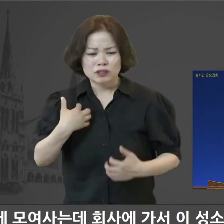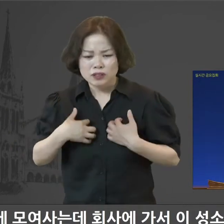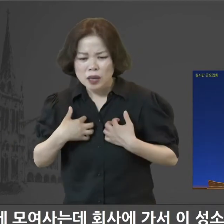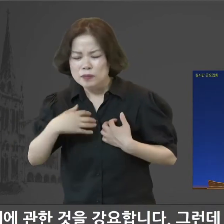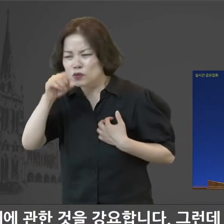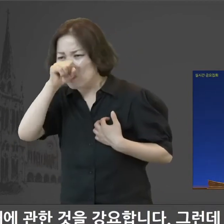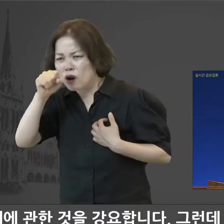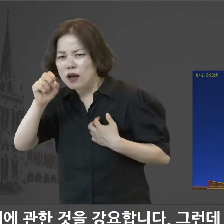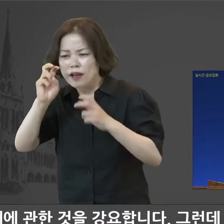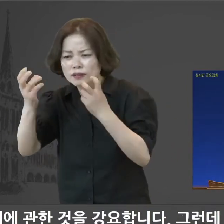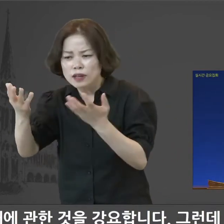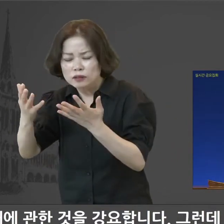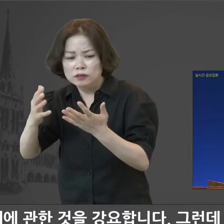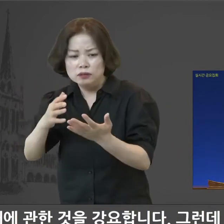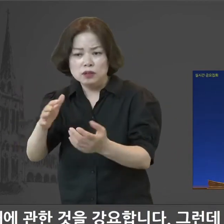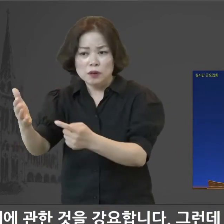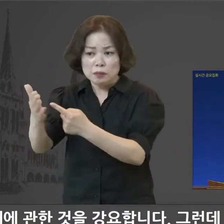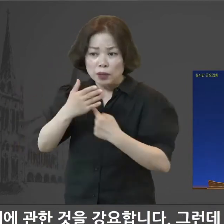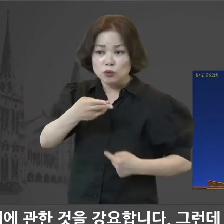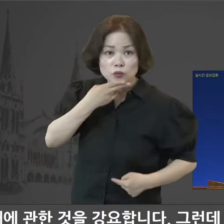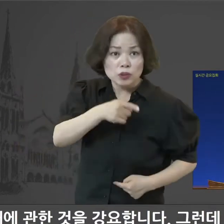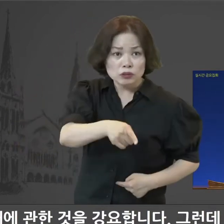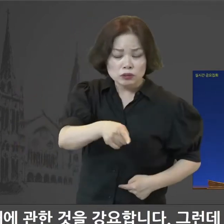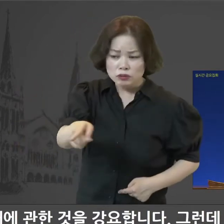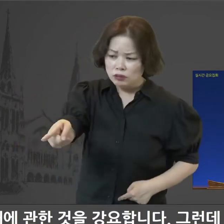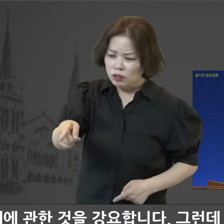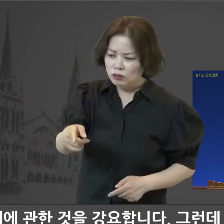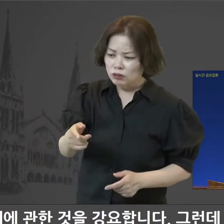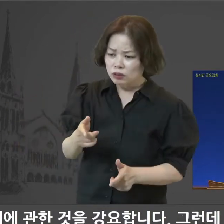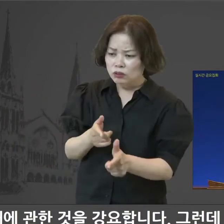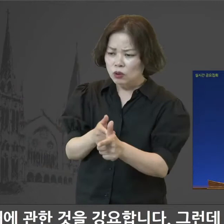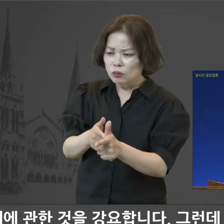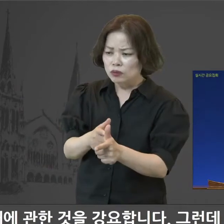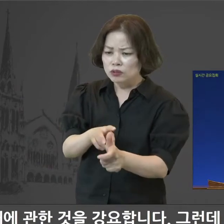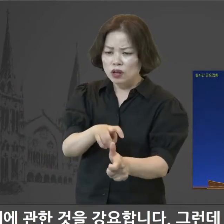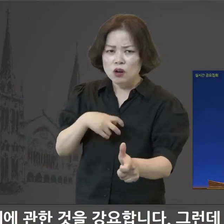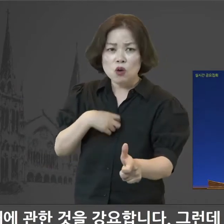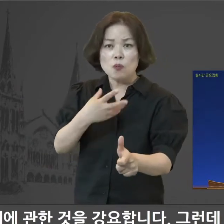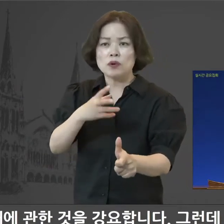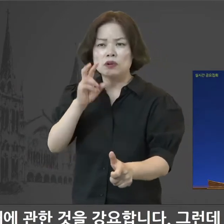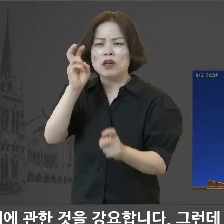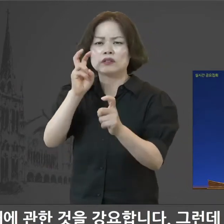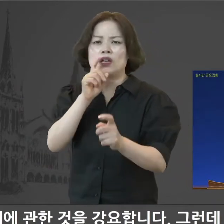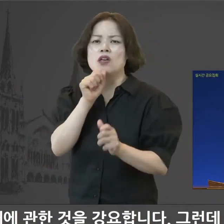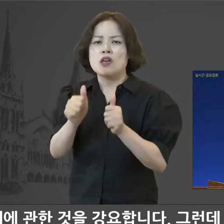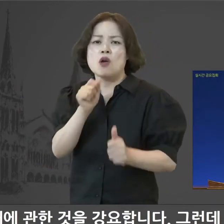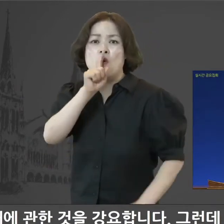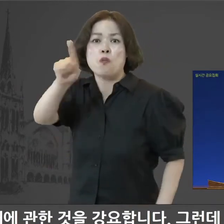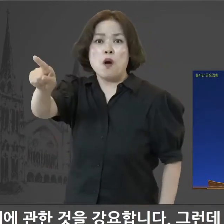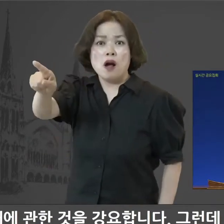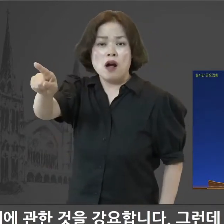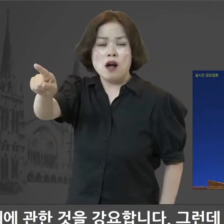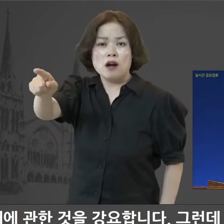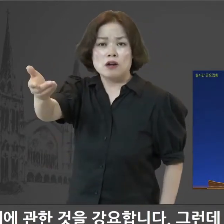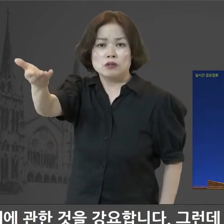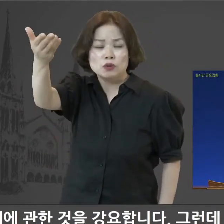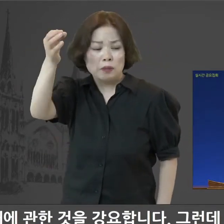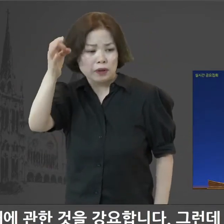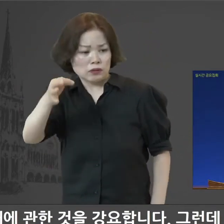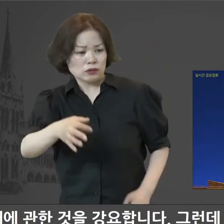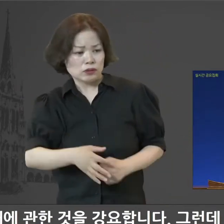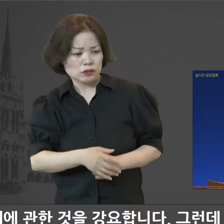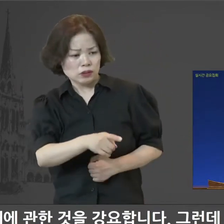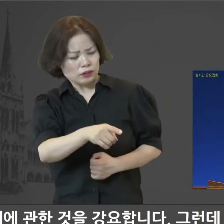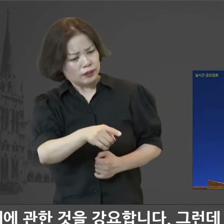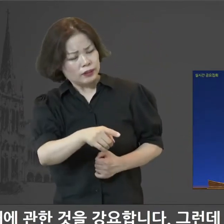없어요. 그래서 별 반응을 안 보였더니 이 사람 동성애 혐오자야 이래가지고 회사에 고발하는 거예요. 근데 상사가 봤더니